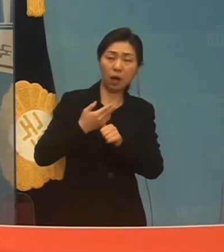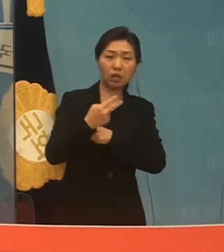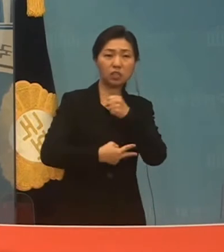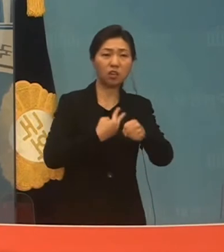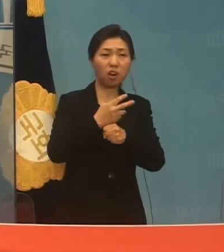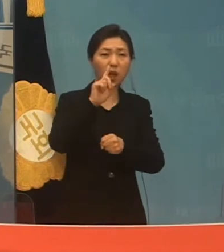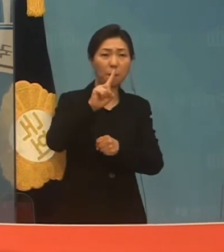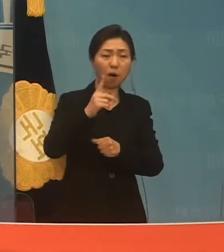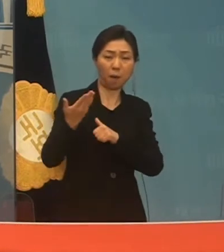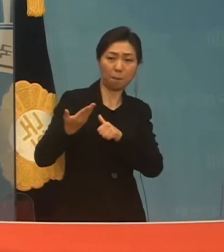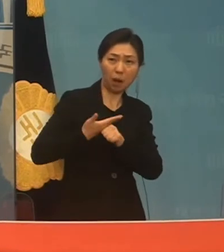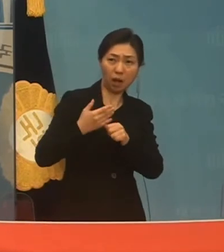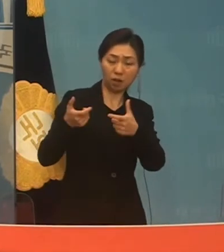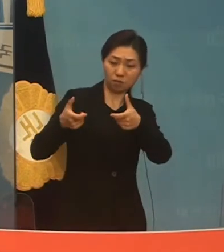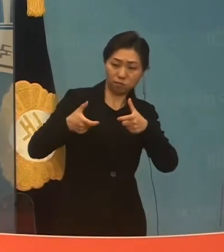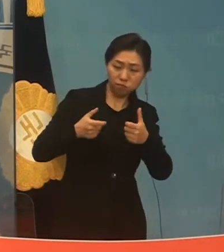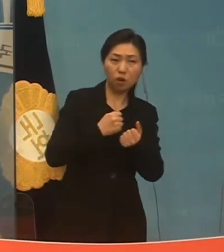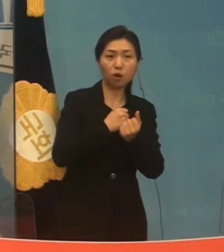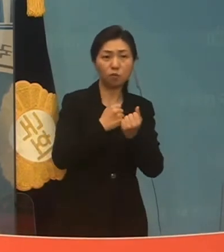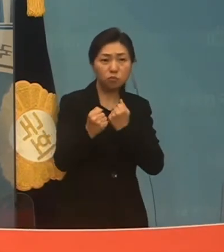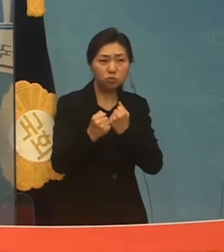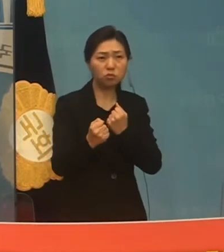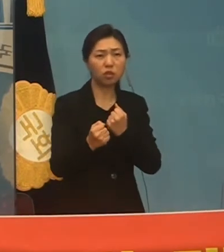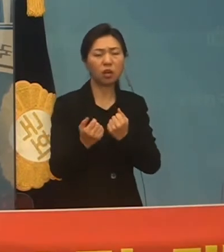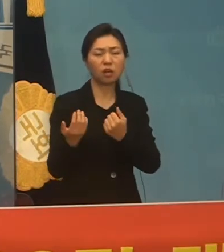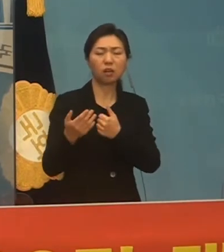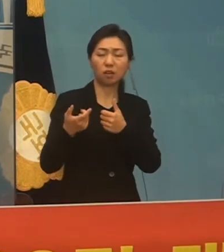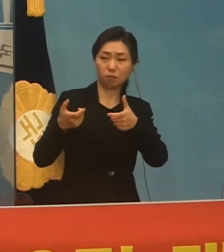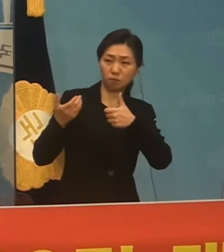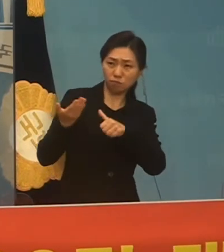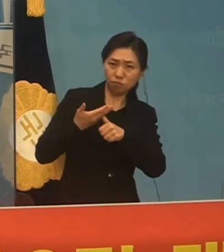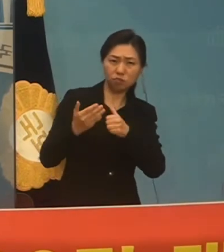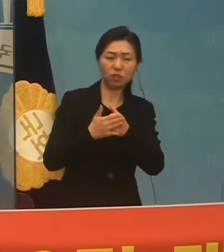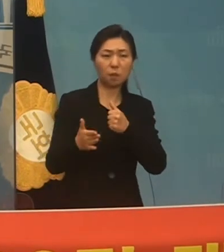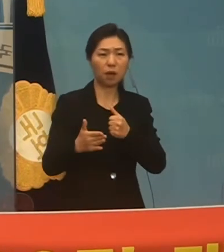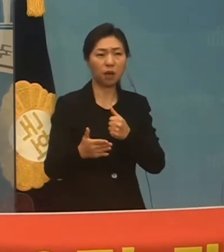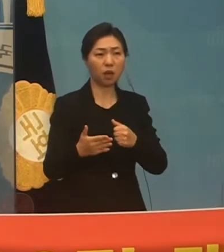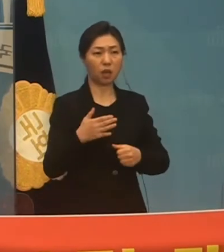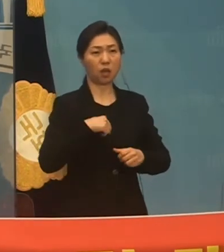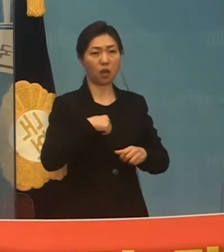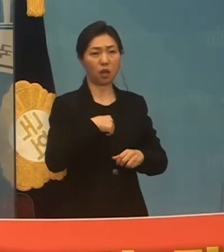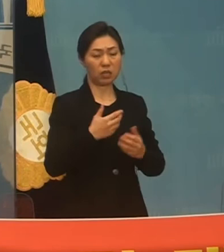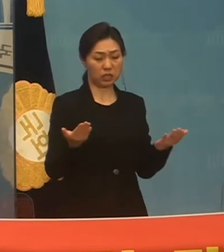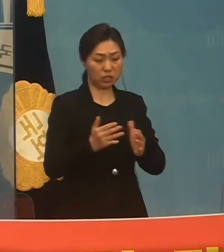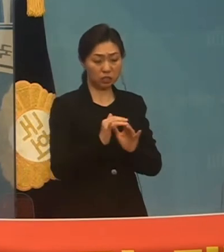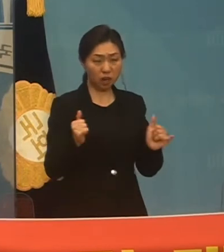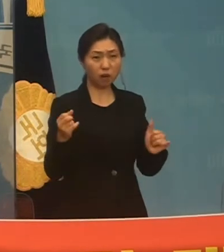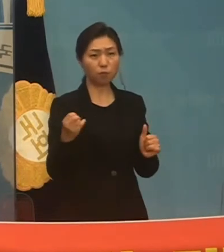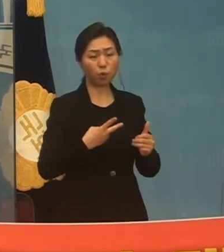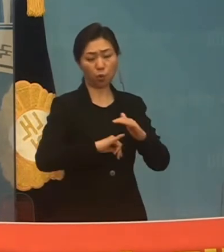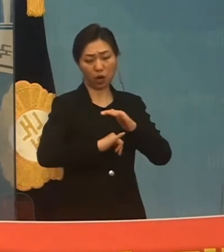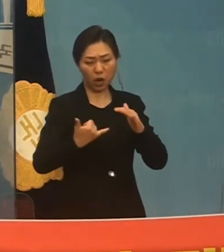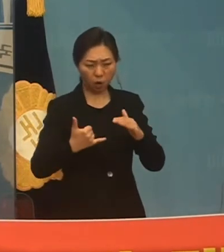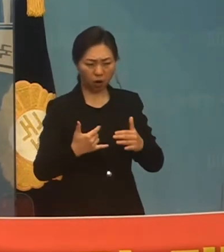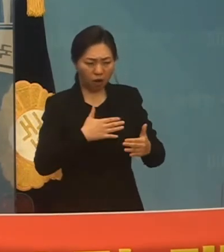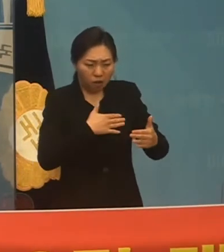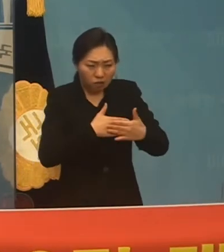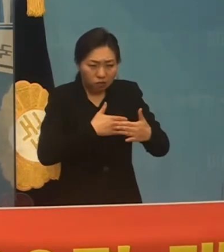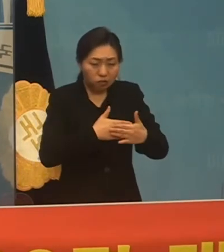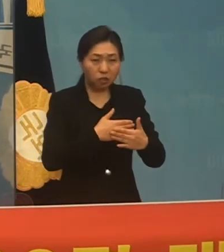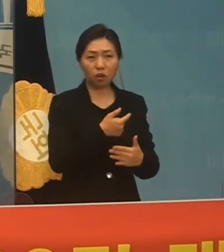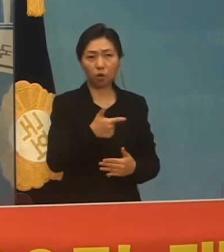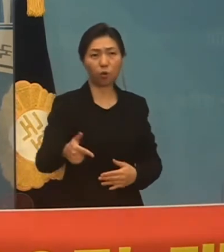아니라 가족들도 극심한 불안과 공포를 느끼며 살고 있습니다. 2년마다